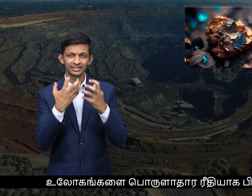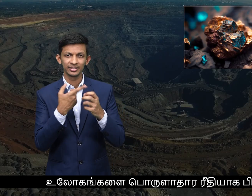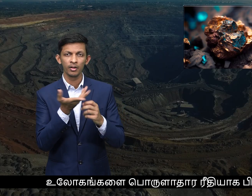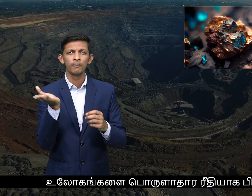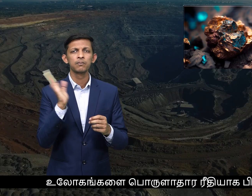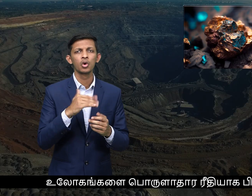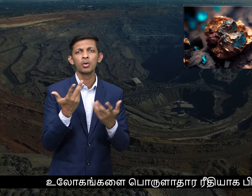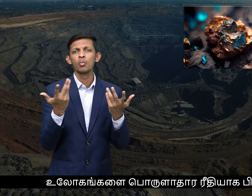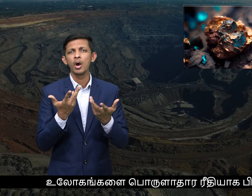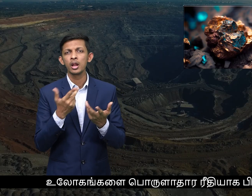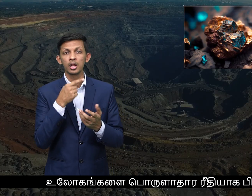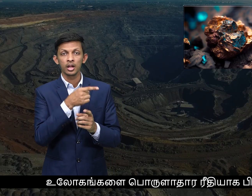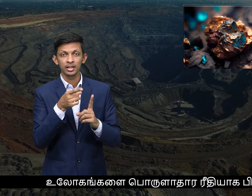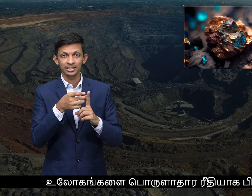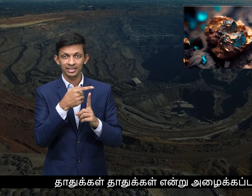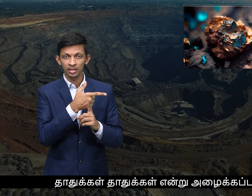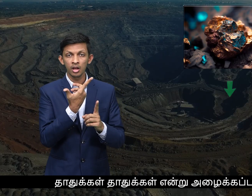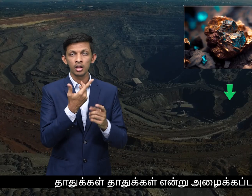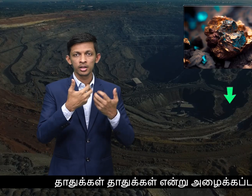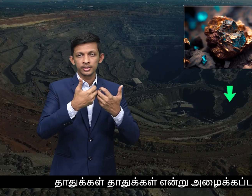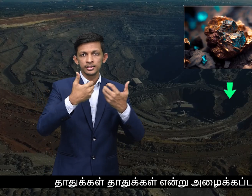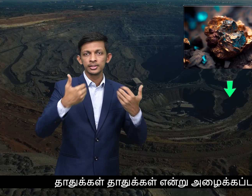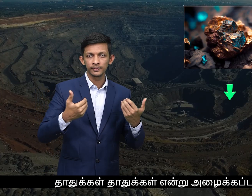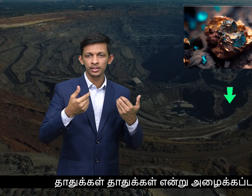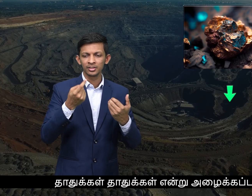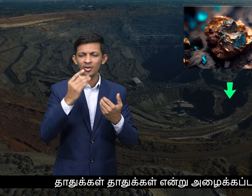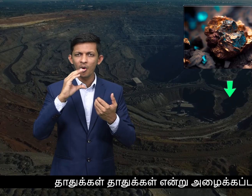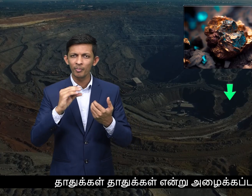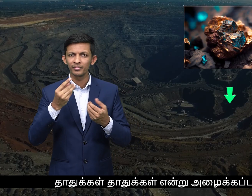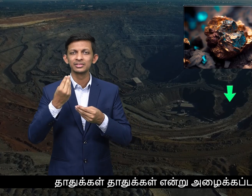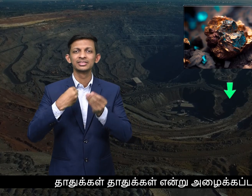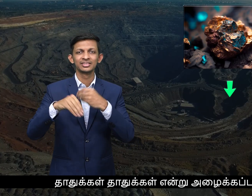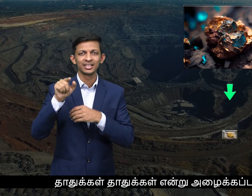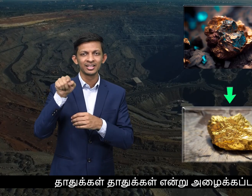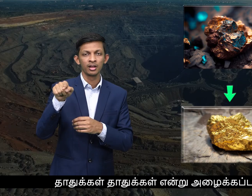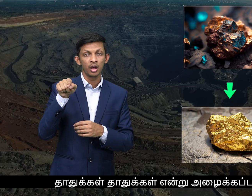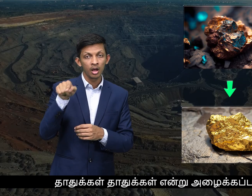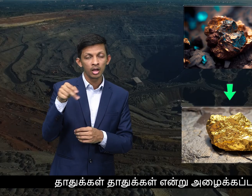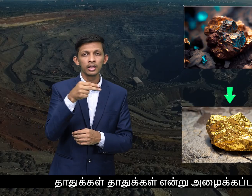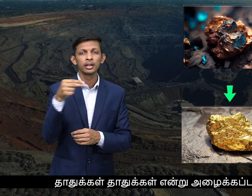உலோகங்களை பொருளாதார ரீதியாக பிரிக்கக்கூடிய தாதுக்கள் என்று அழைக்கப்படுகின்றன.